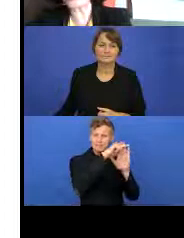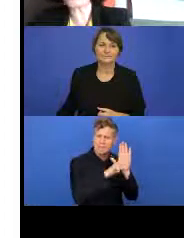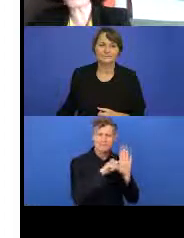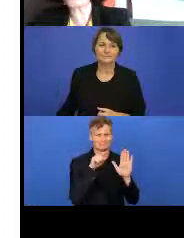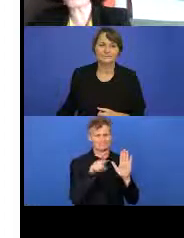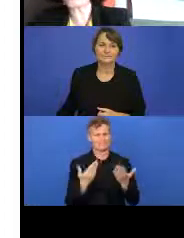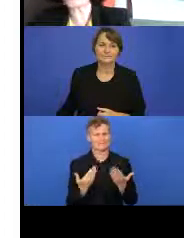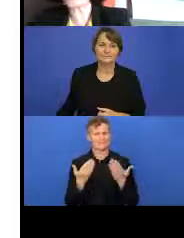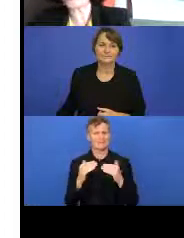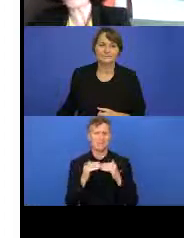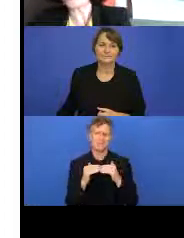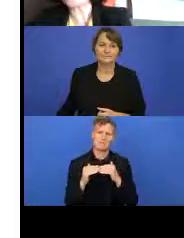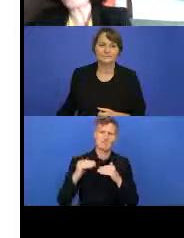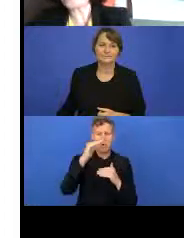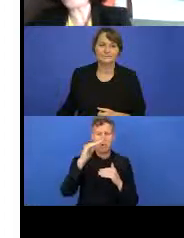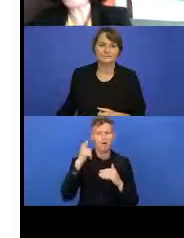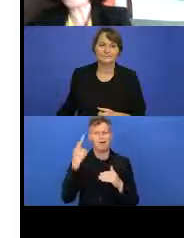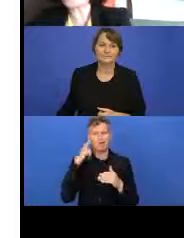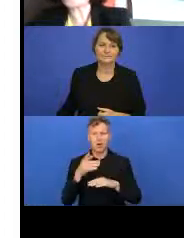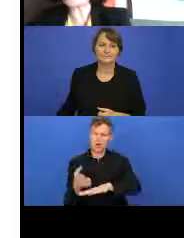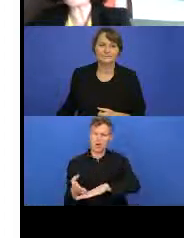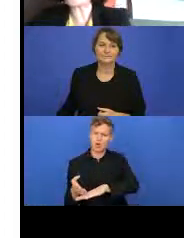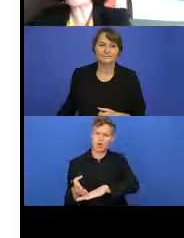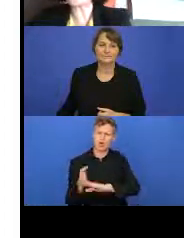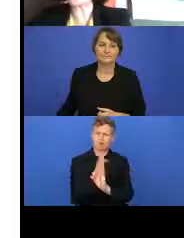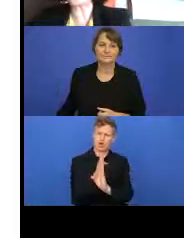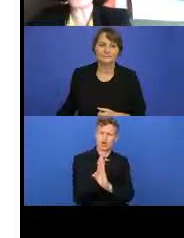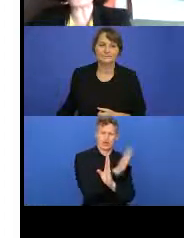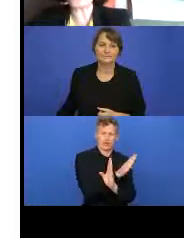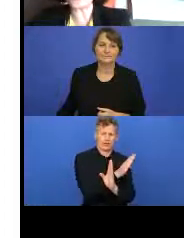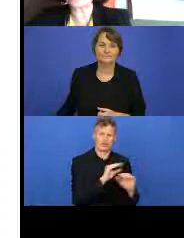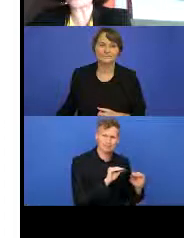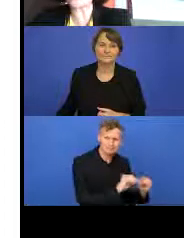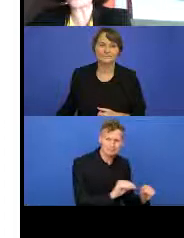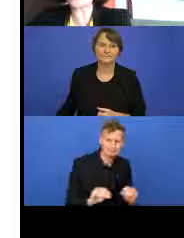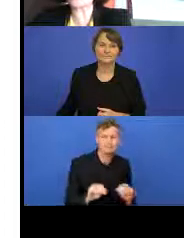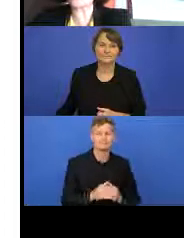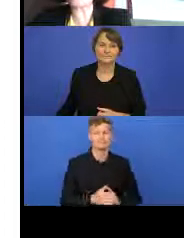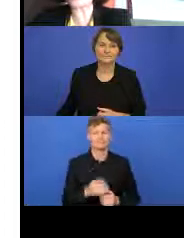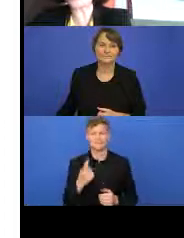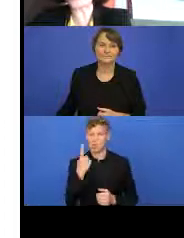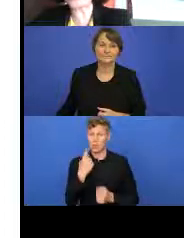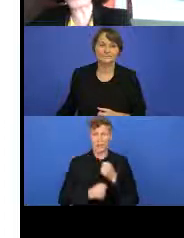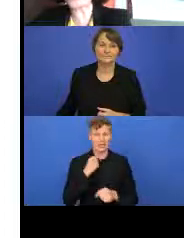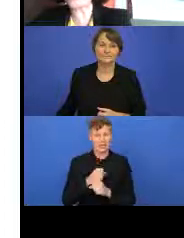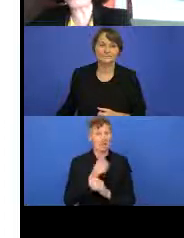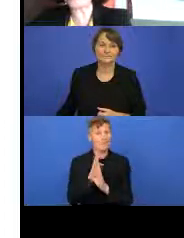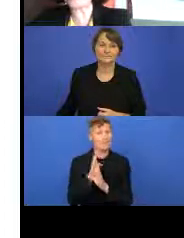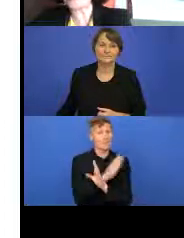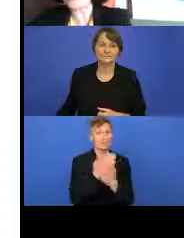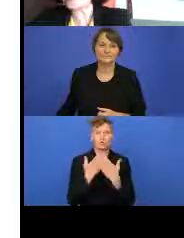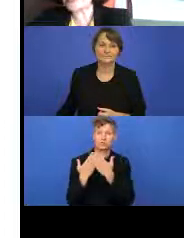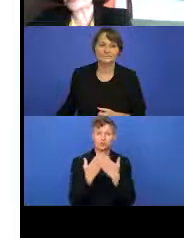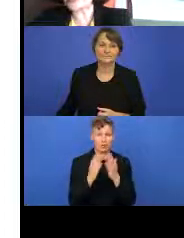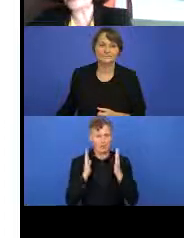et les politiques publiques qui doivent soutenir l'accès équitable à l'éducation de la petite enfance. De nombreux États à travers le monde s'engagent à rendre obligatoire au